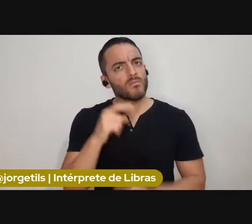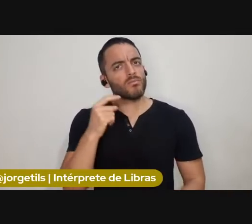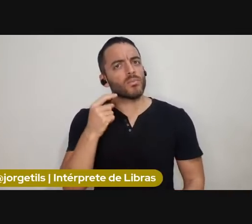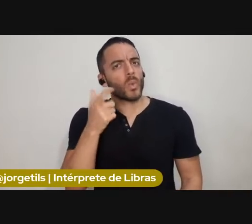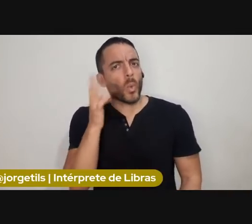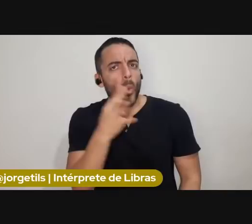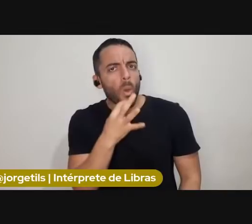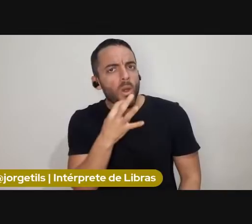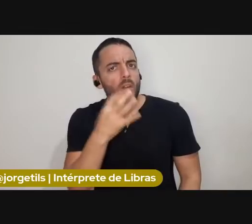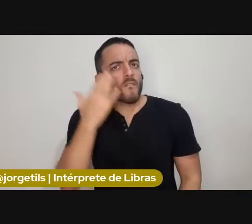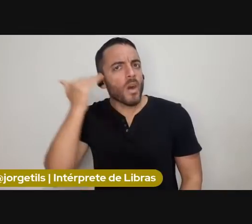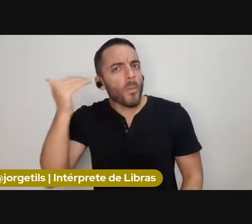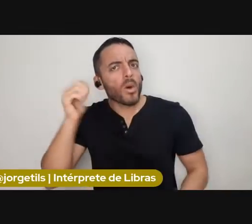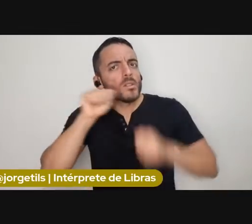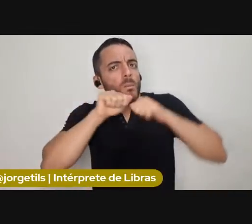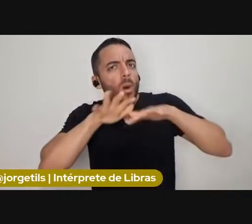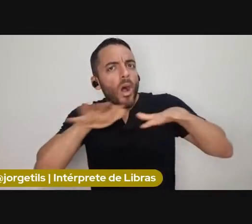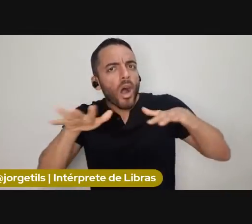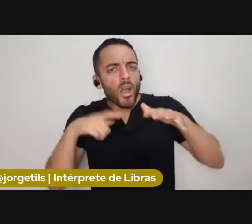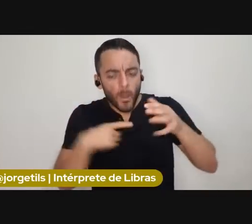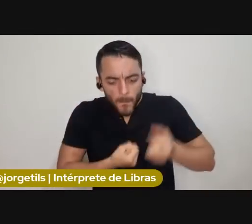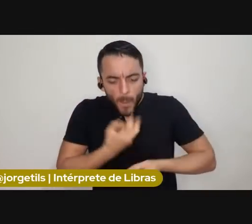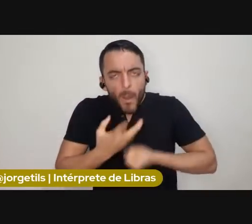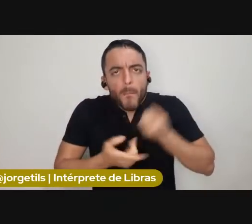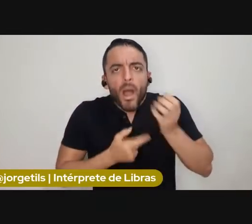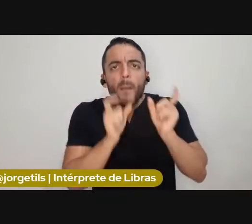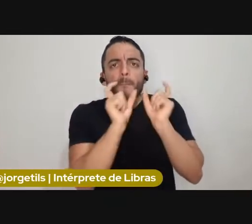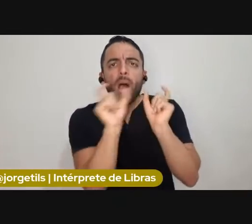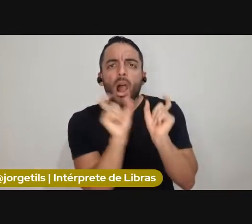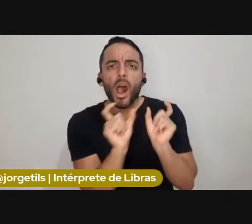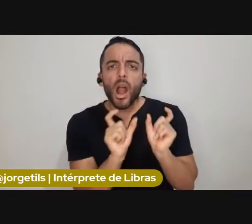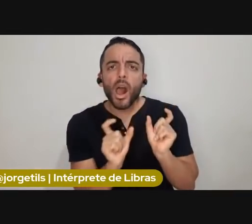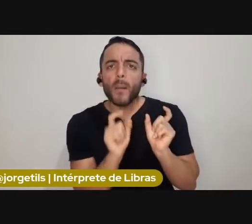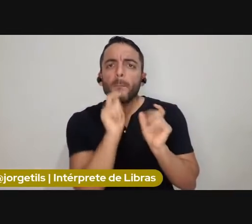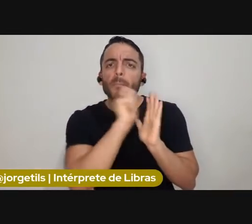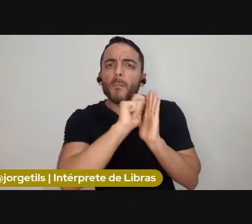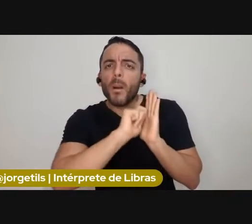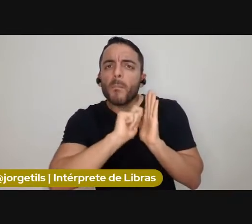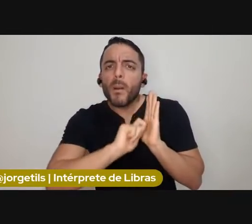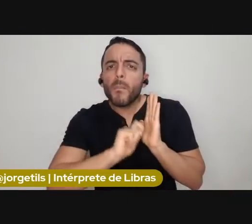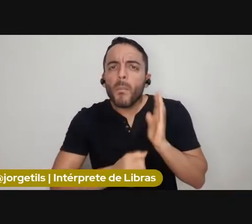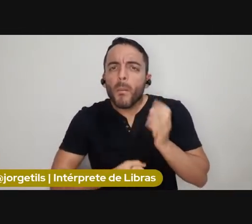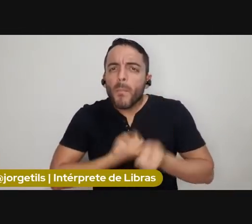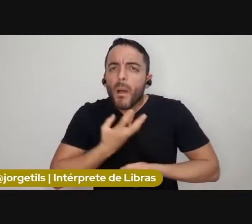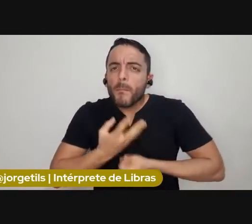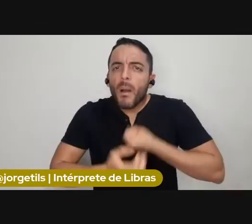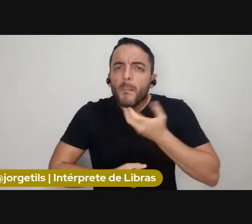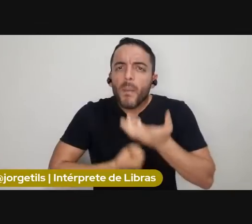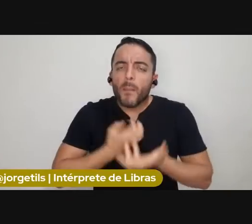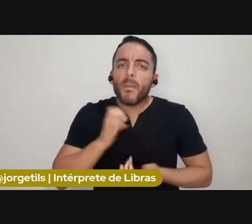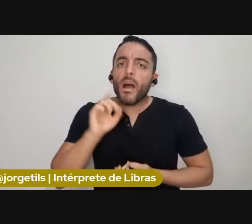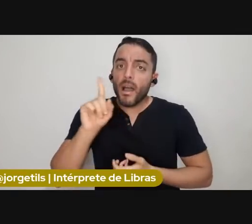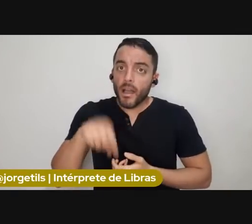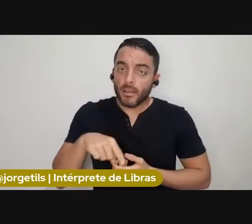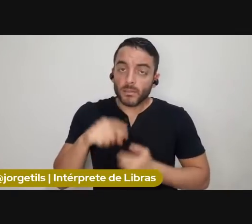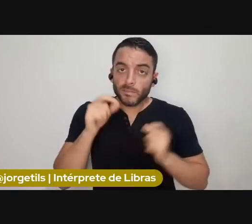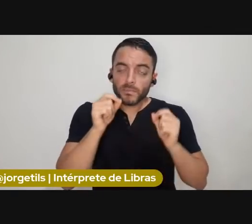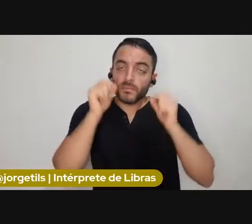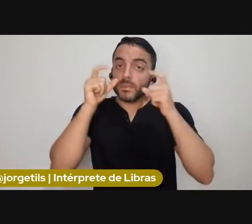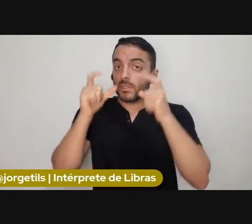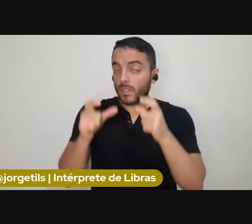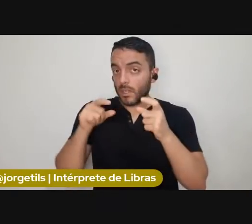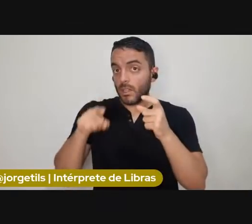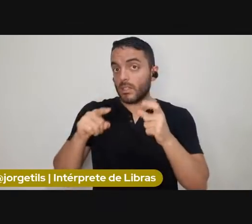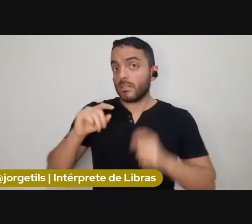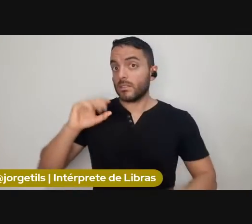palavras para criar canções. E esse interesse pela ciência, pelo conhecimento, pela